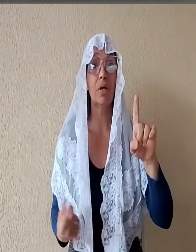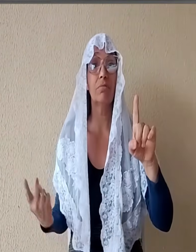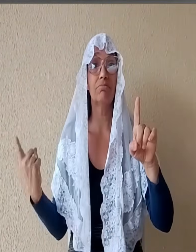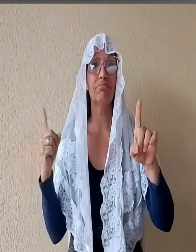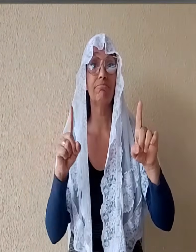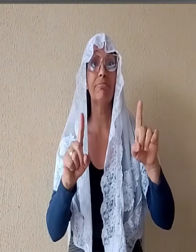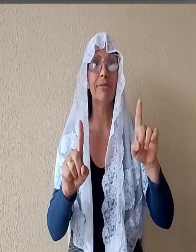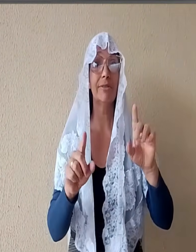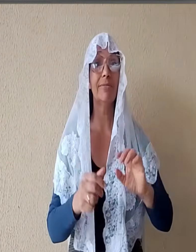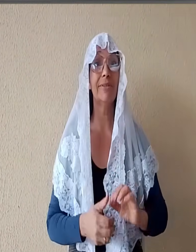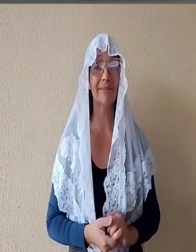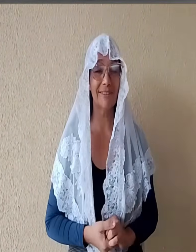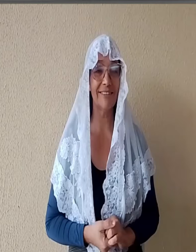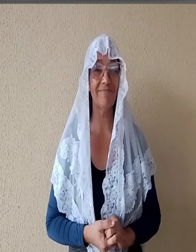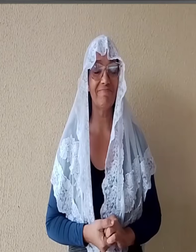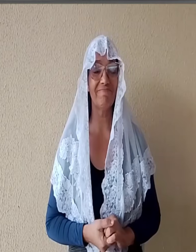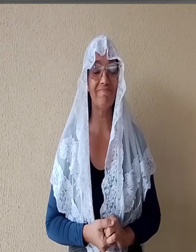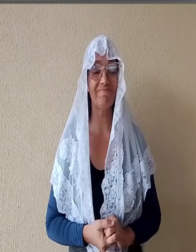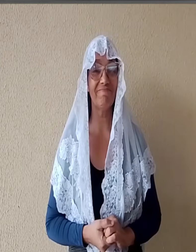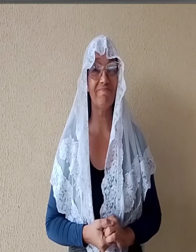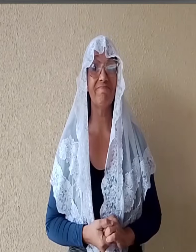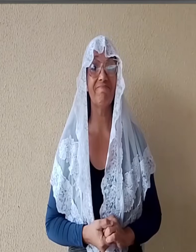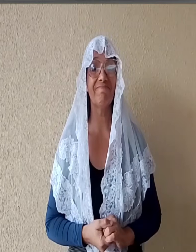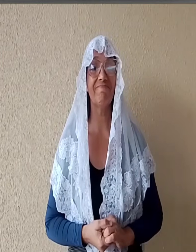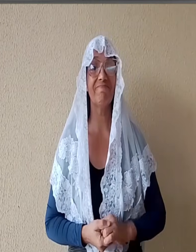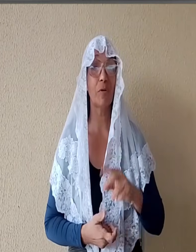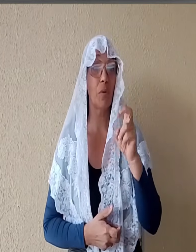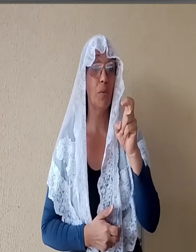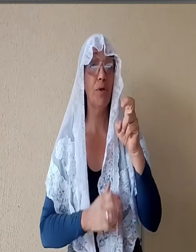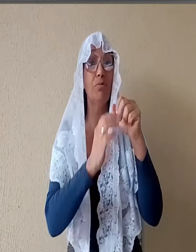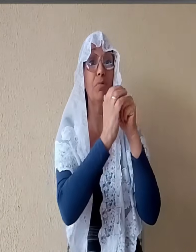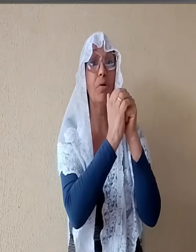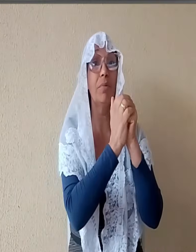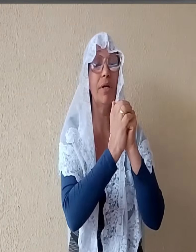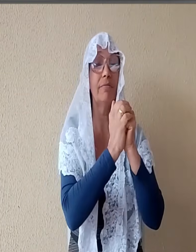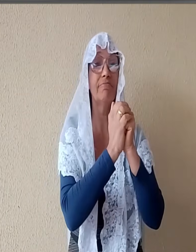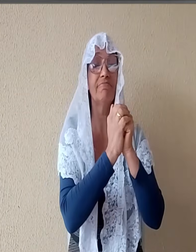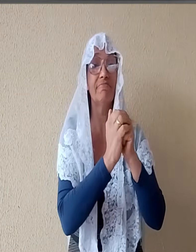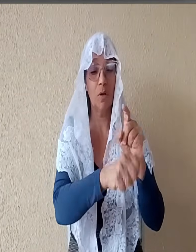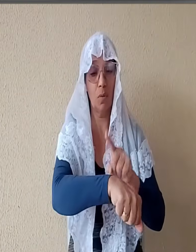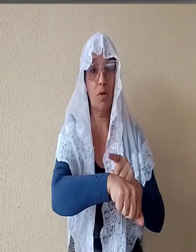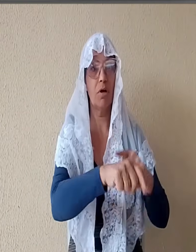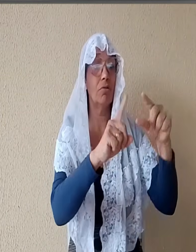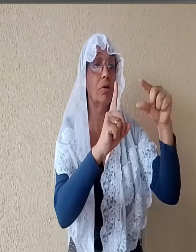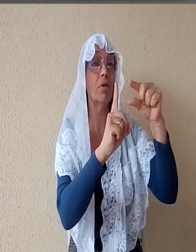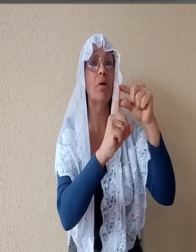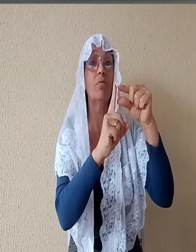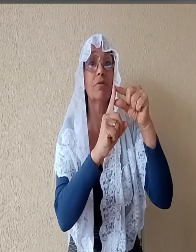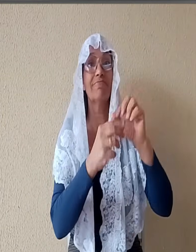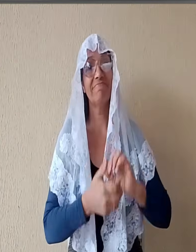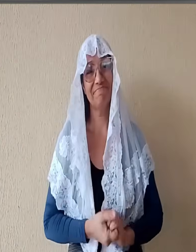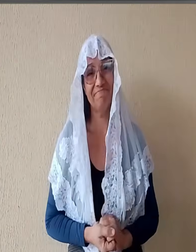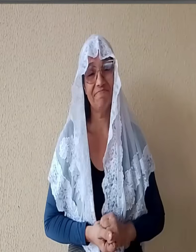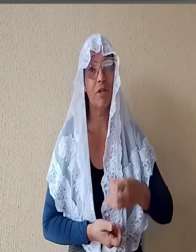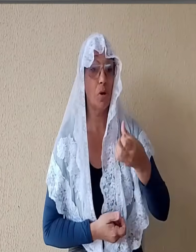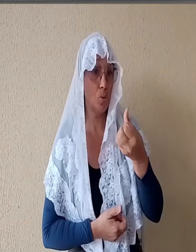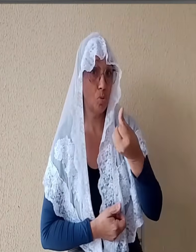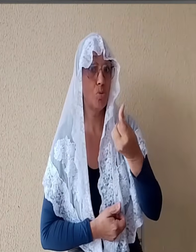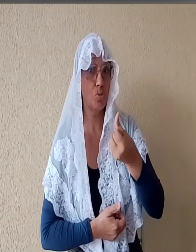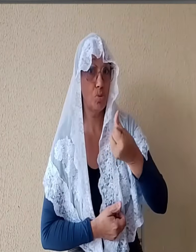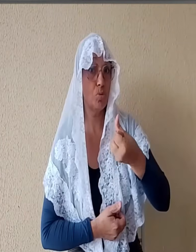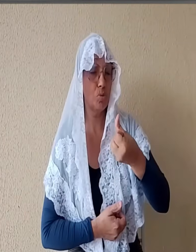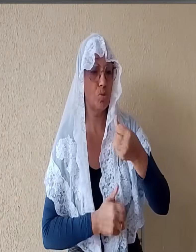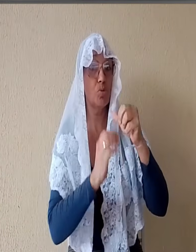é? Oração de agradecimento, 6 amém. Encerramento, irmão, 7